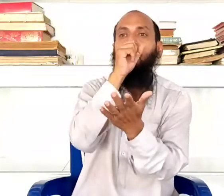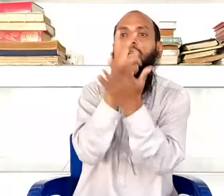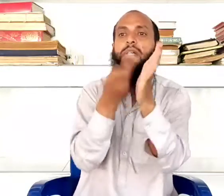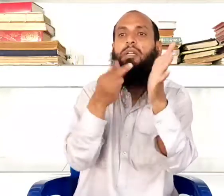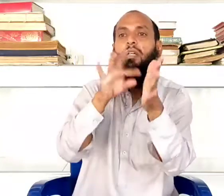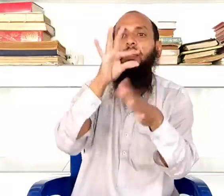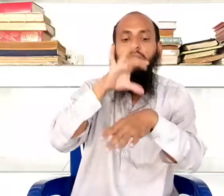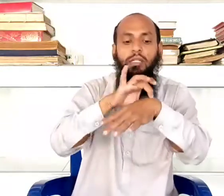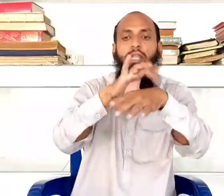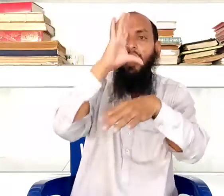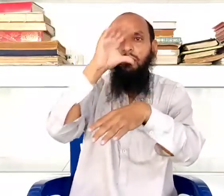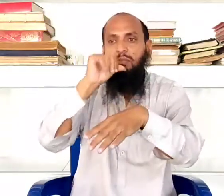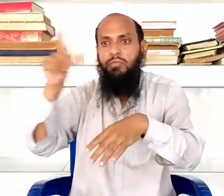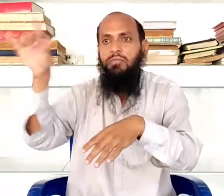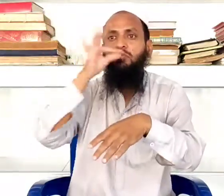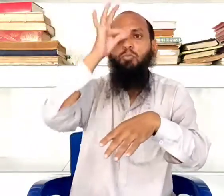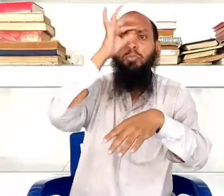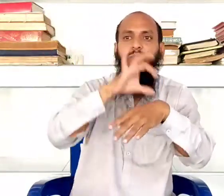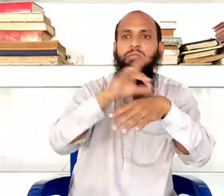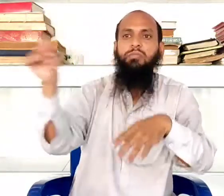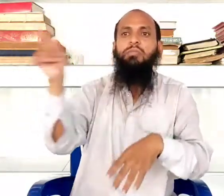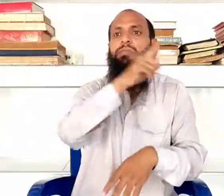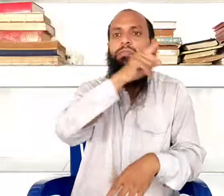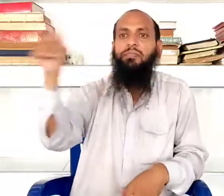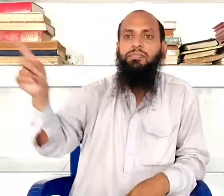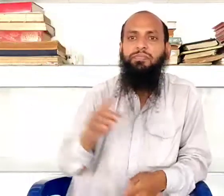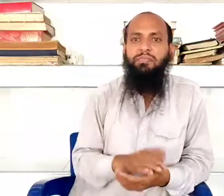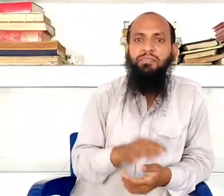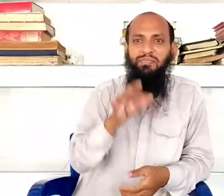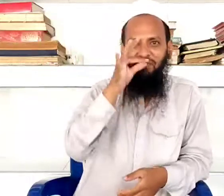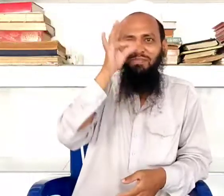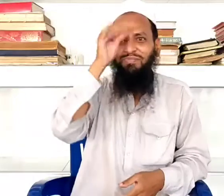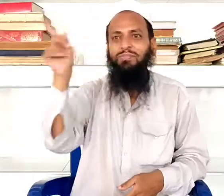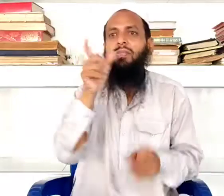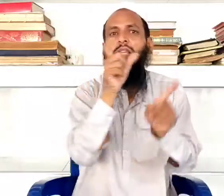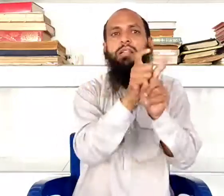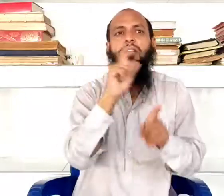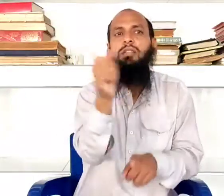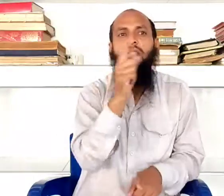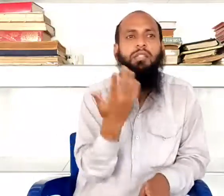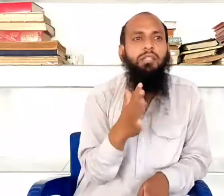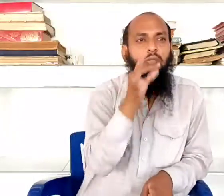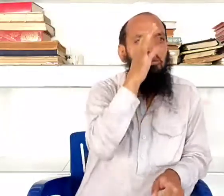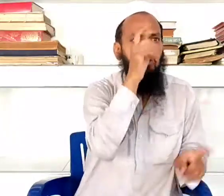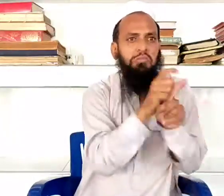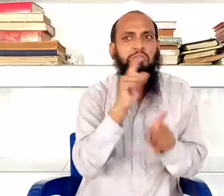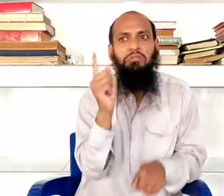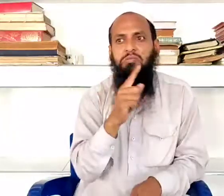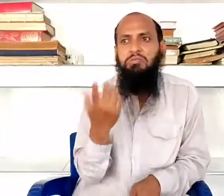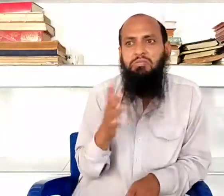ਵੀ ਕਤਲ ਕੀਤਾ। ਔਰ ਅੱਲਾਹ ਪਾਕ ਨੇ ਕੁਰਾਨ ਦੇ ਅੰਦਰ ਐਲਾਨ ਫਰਮਾ ਦਿੱਤਾ, ਅੱਲਾਹ ਫਰਮਾਉਂਦੇ ਨੇ ਹਾਂ